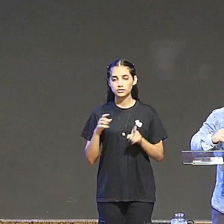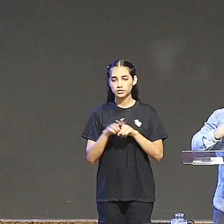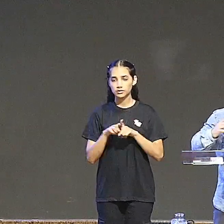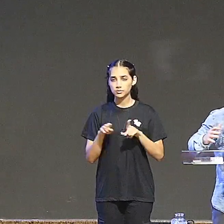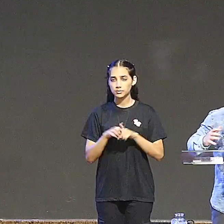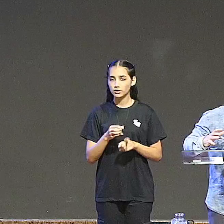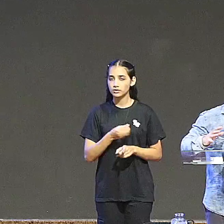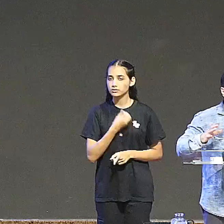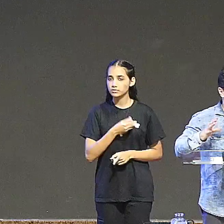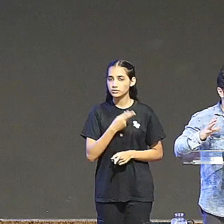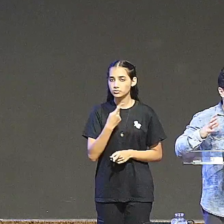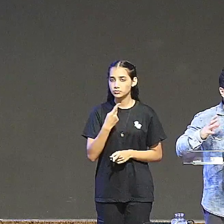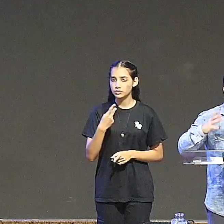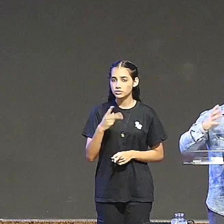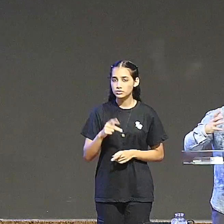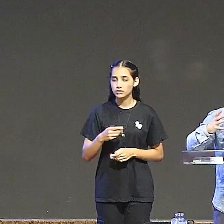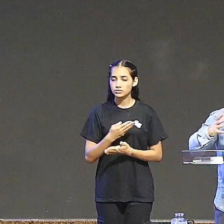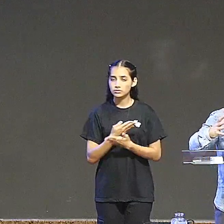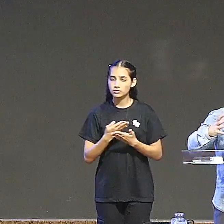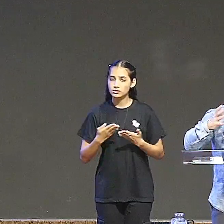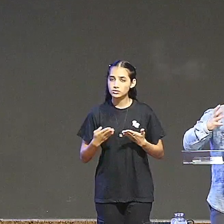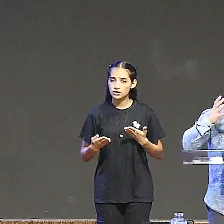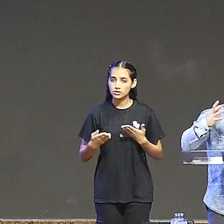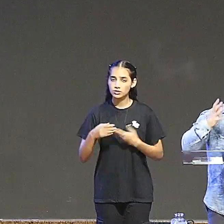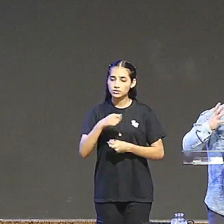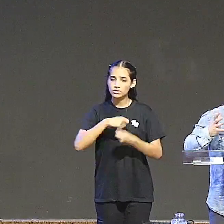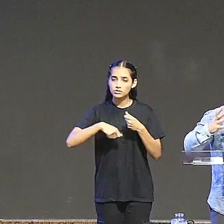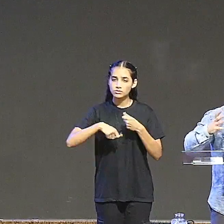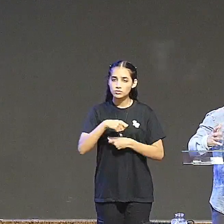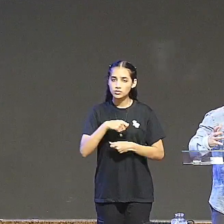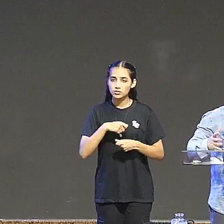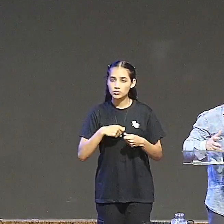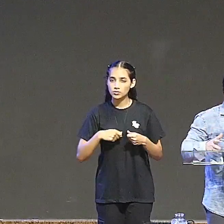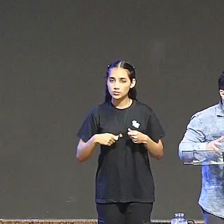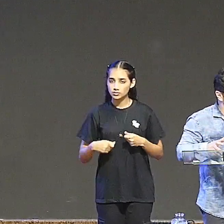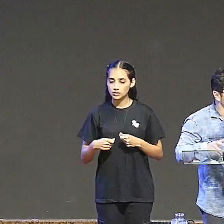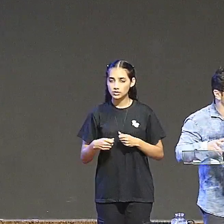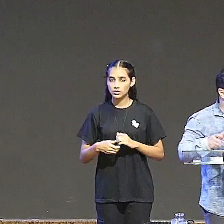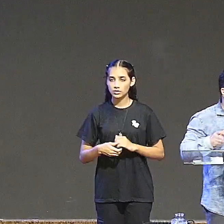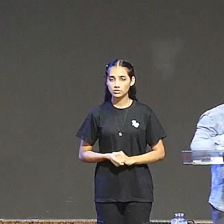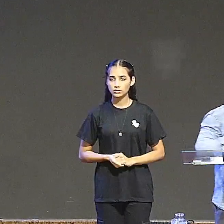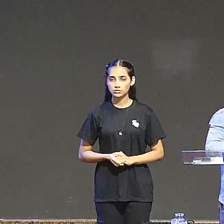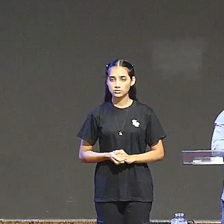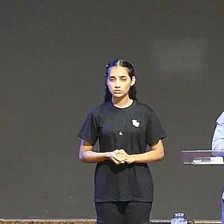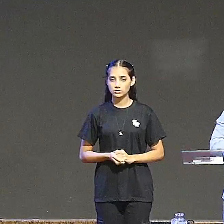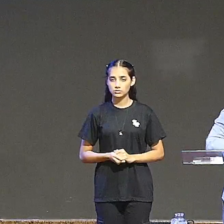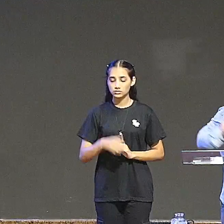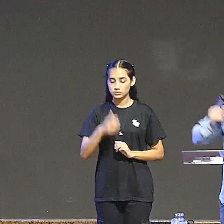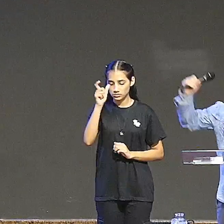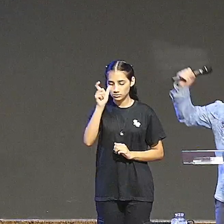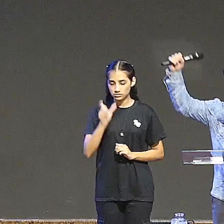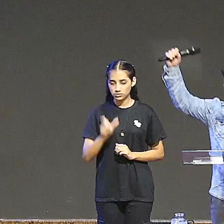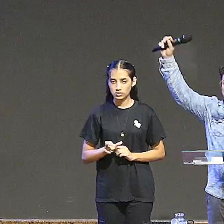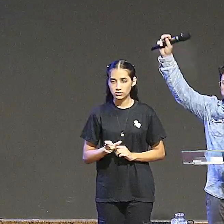saia daqui diferente para que Deus acrescente algo que você entenda que Deus falou com você nessa noite